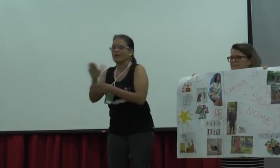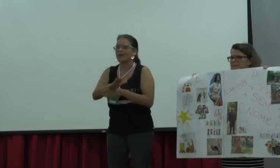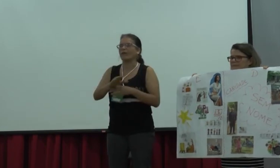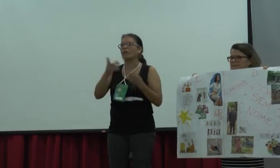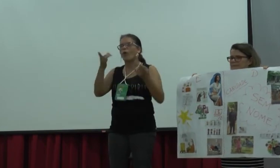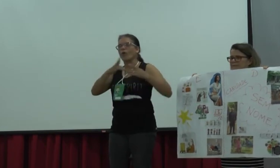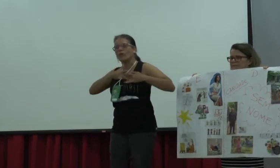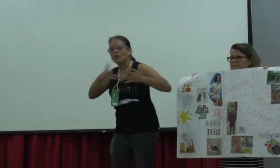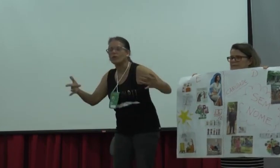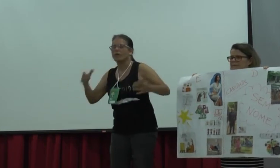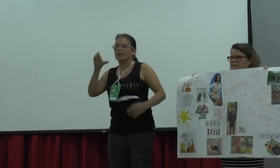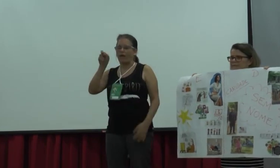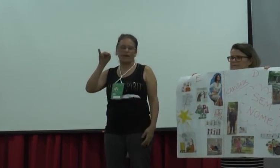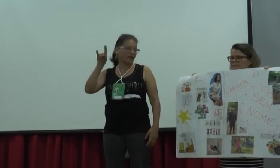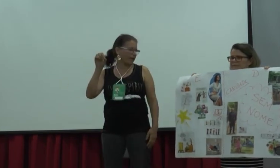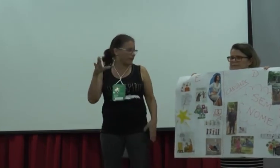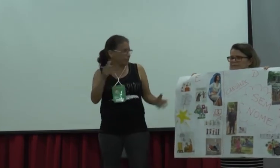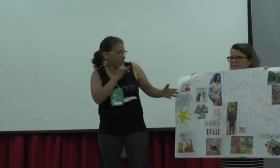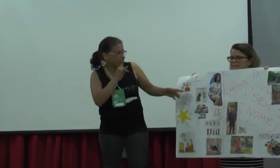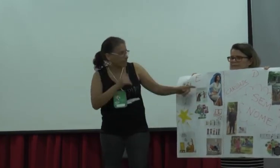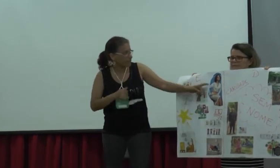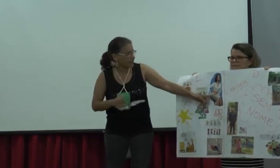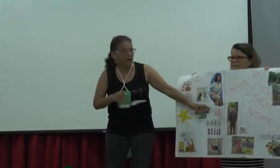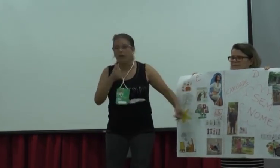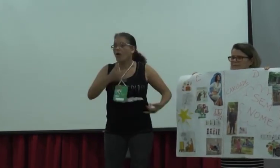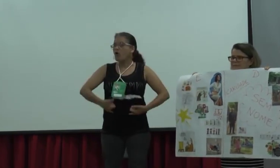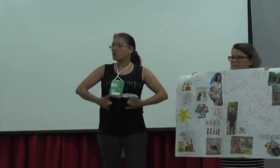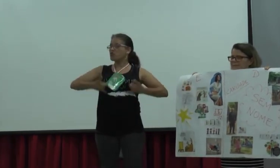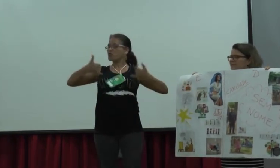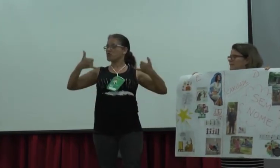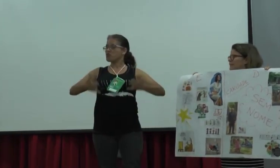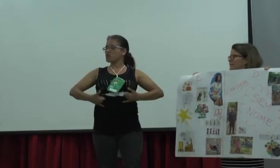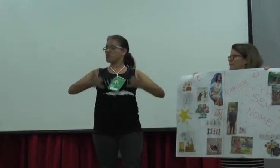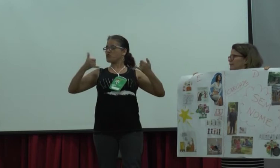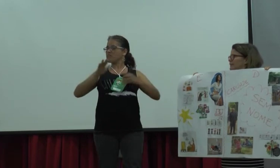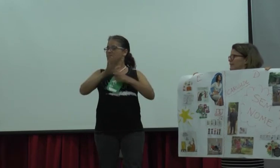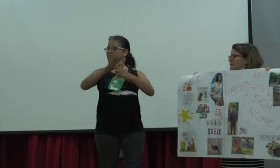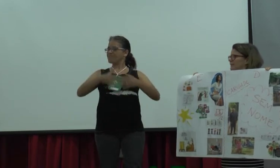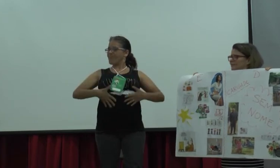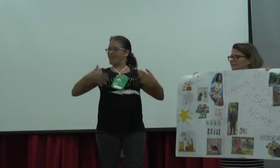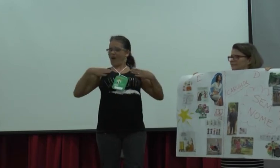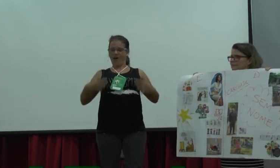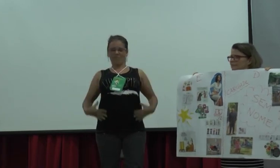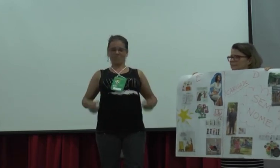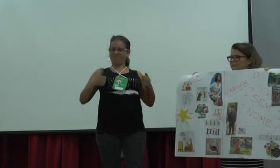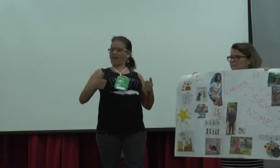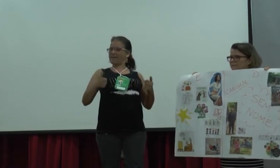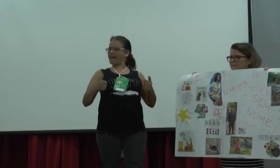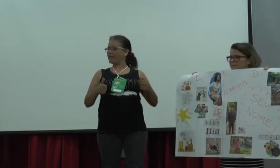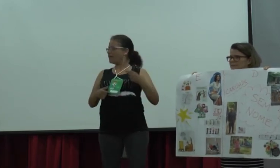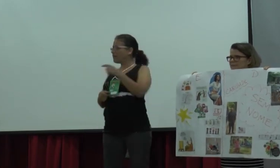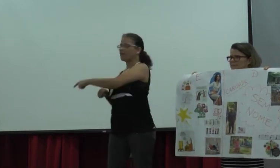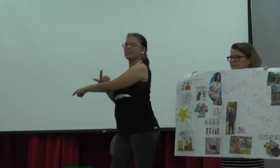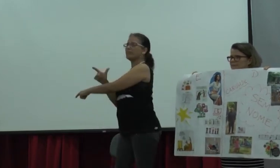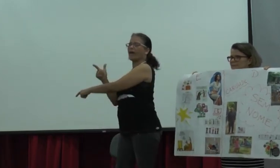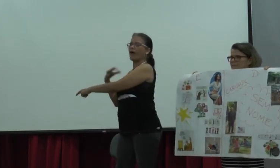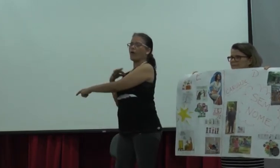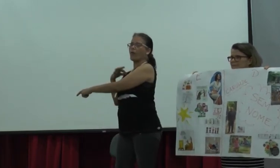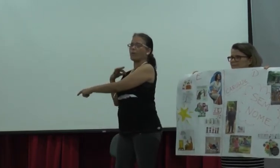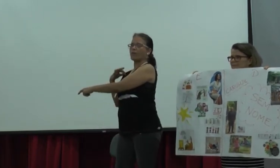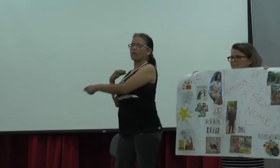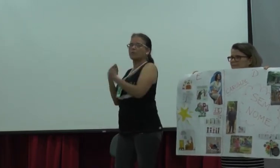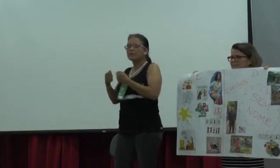não dá pão. Né? É preciso ter a caridade. Ou então, uma pessoa orgulhosa, uma